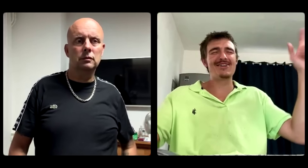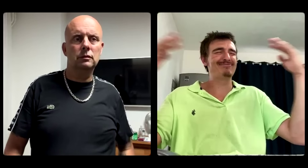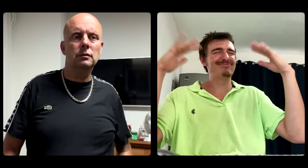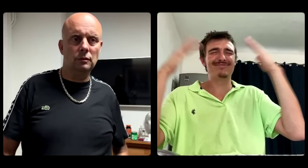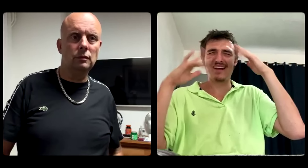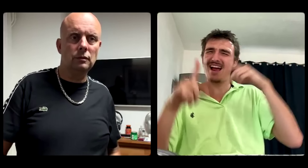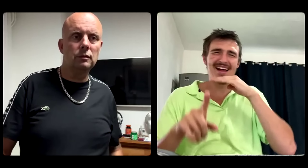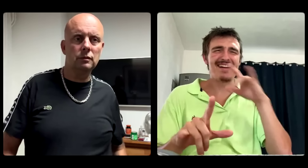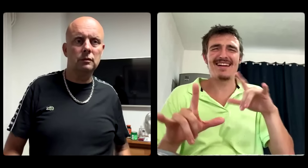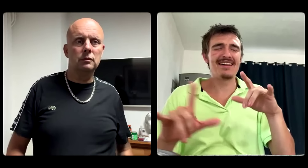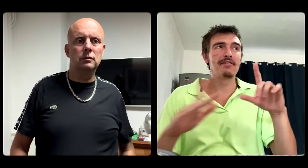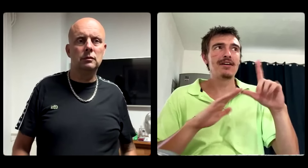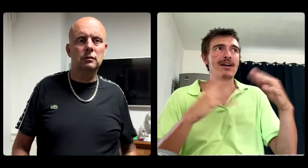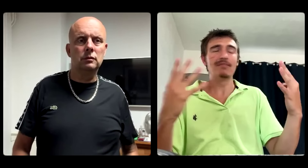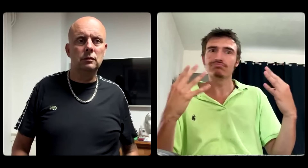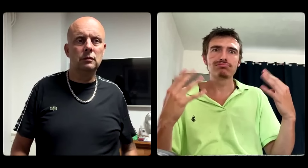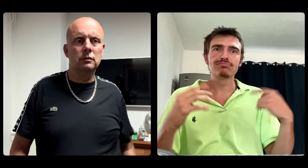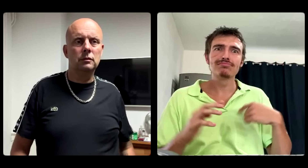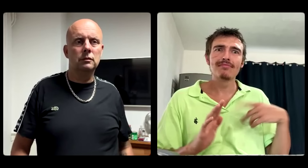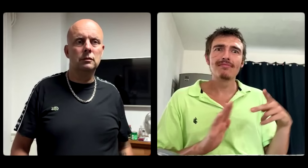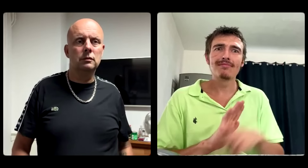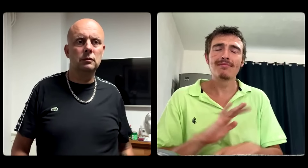Deze pika is ook lijp in de smaak gevallen.